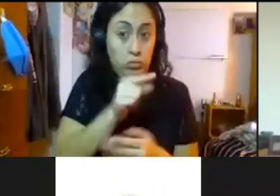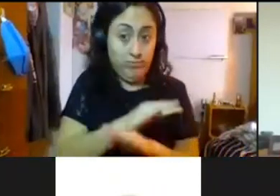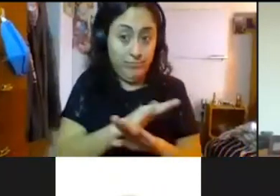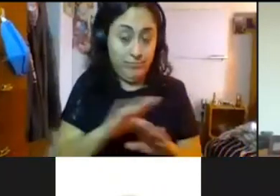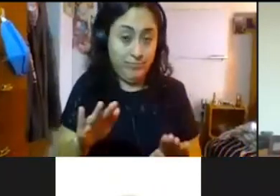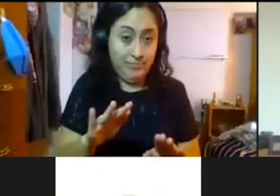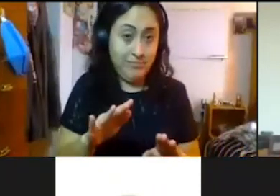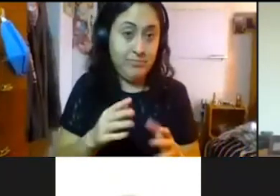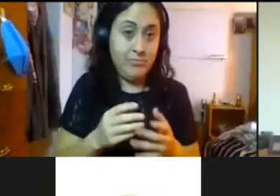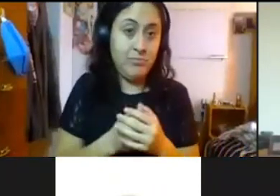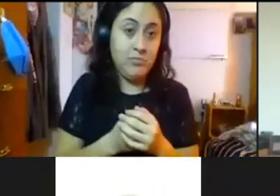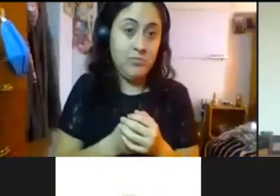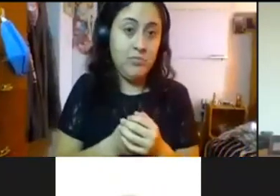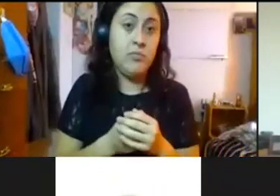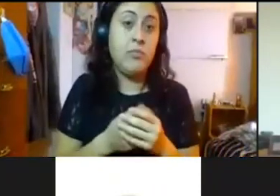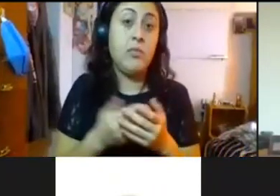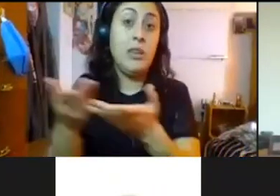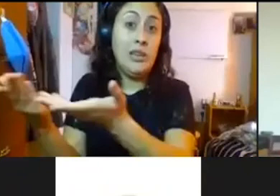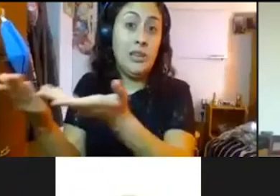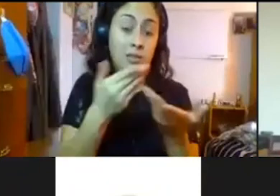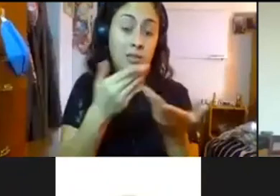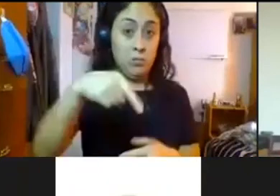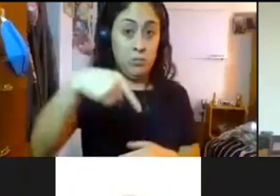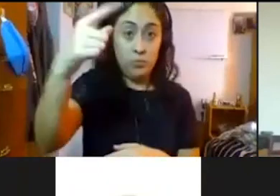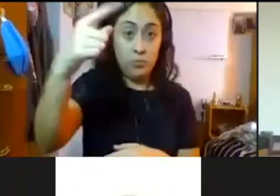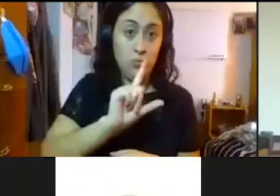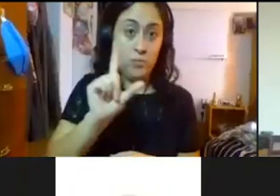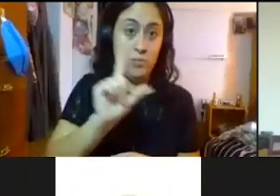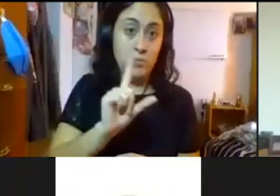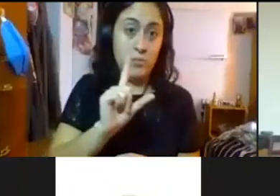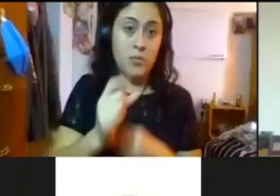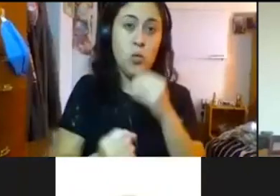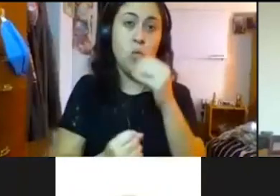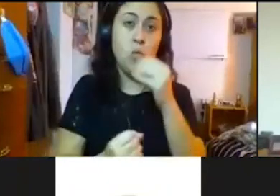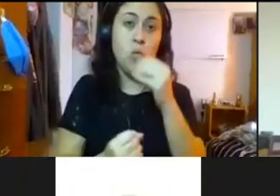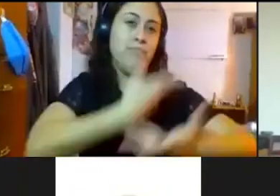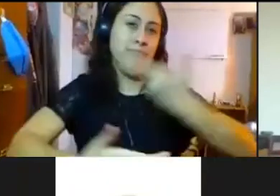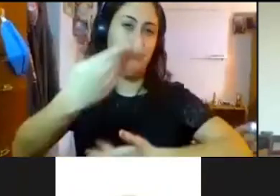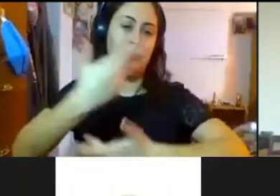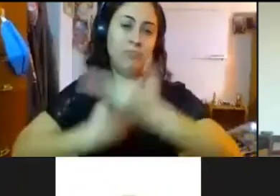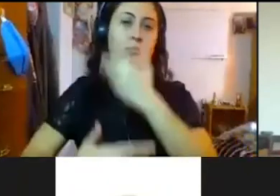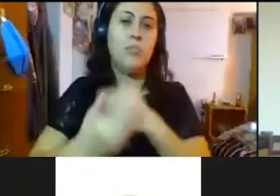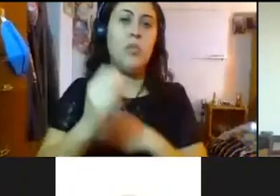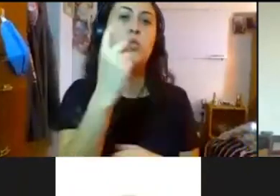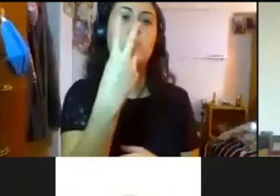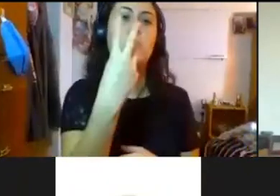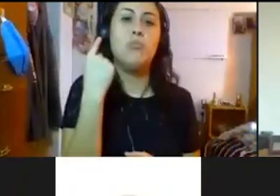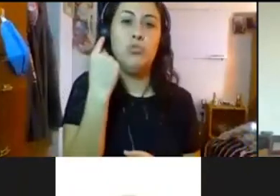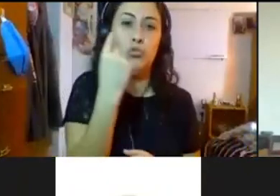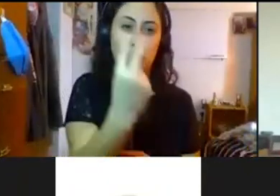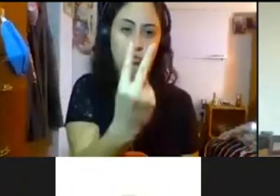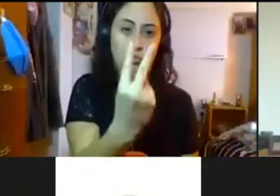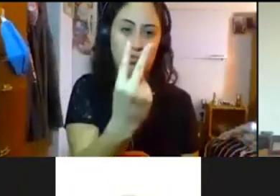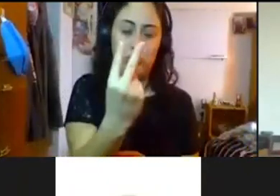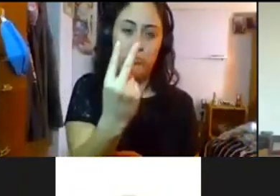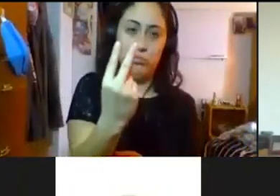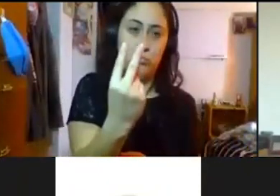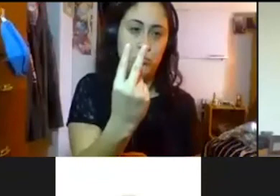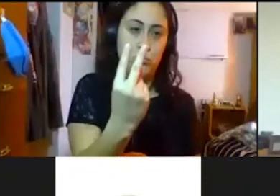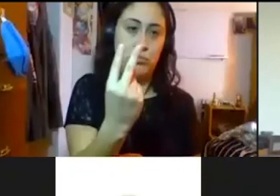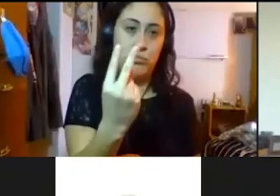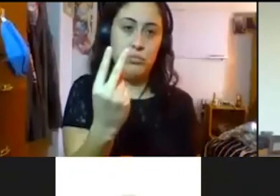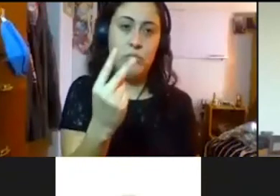actividad, bueno, invitarlos el próximo lunes al nuevo conversatorio número 2, donde vamos a estar con programas